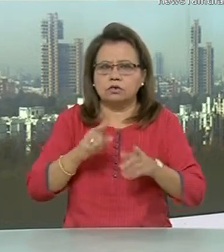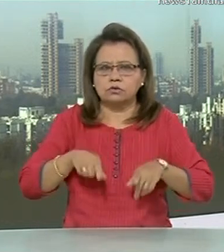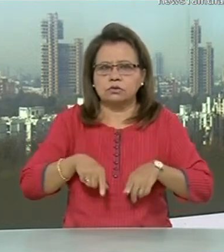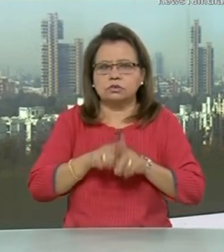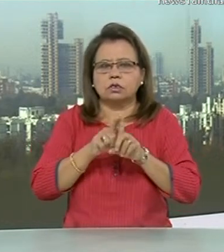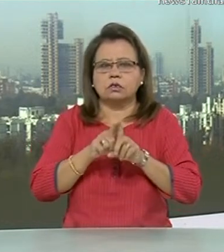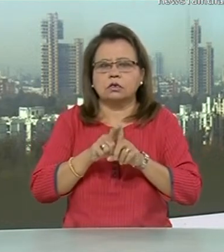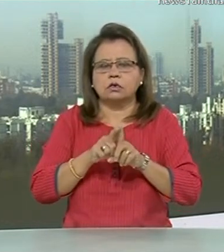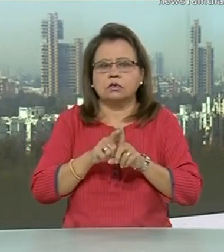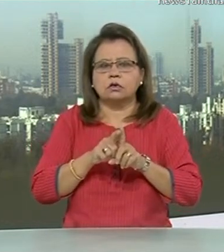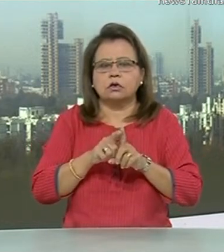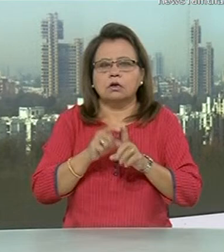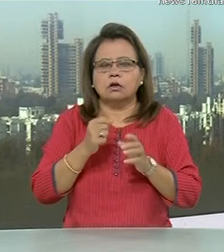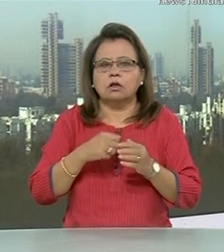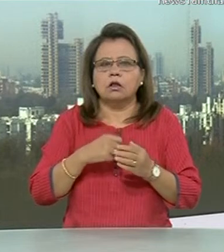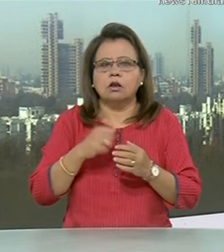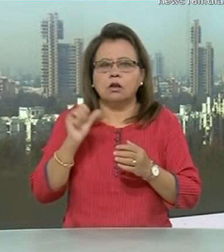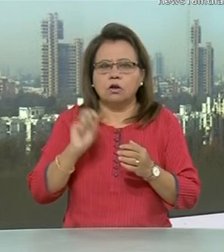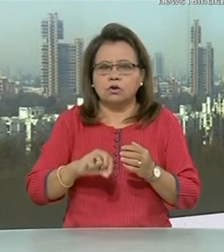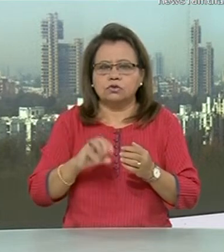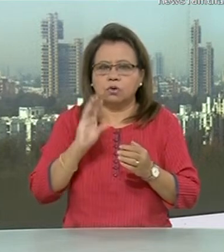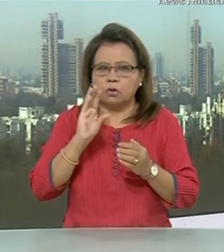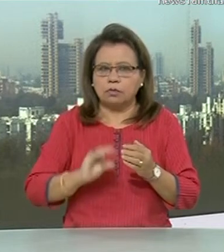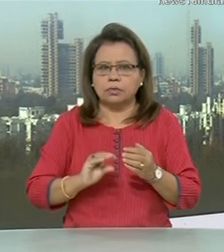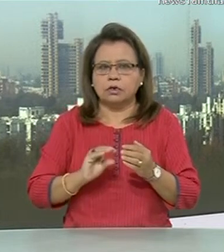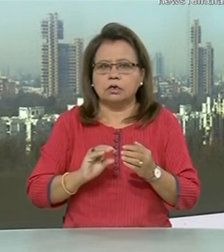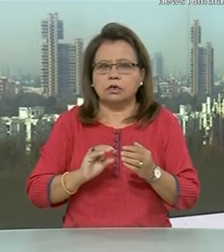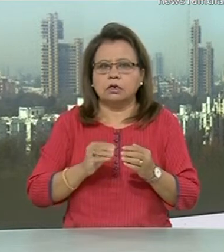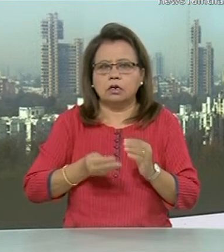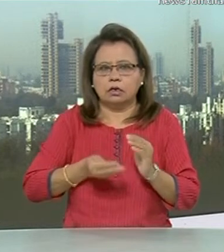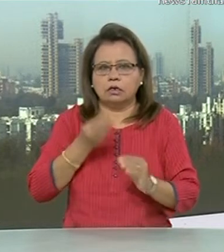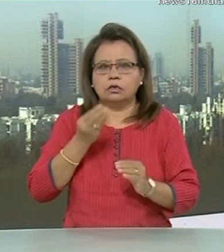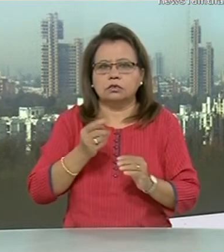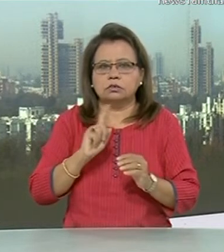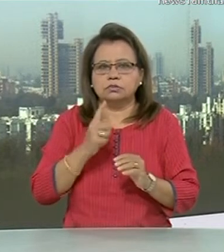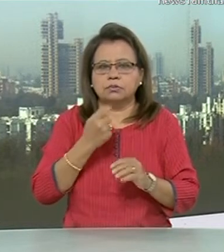सामाजिक और आर्थिक प्रभाव को कम करने के लिए उठाए